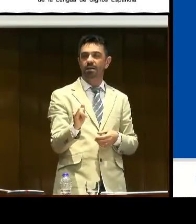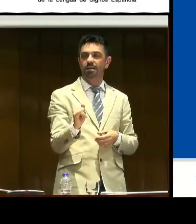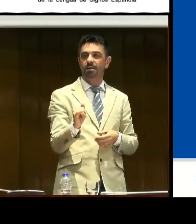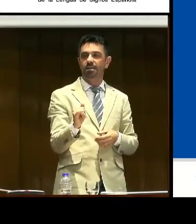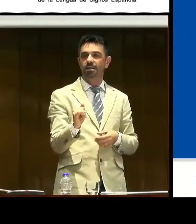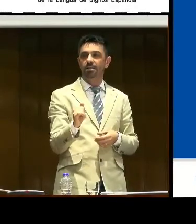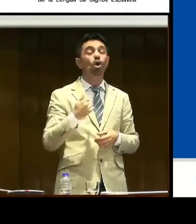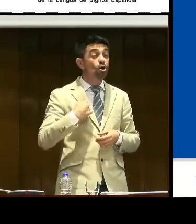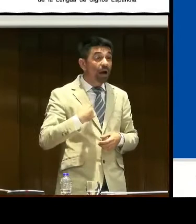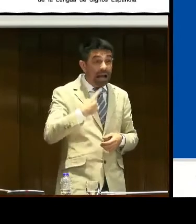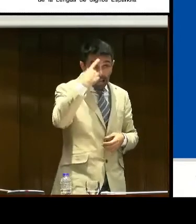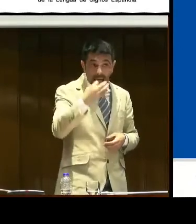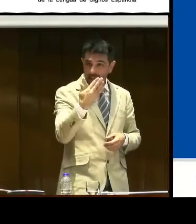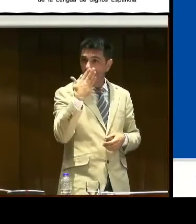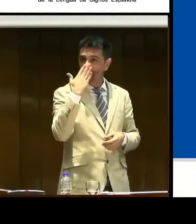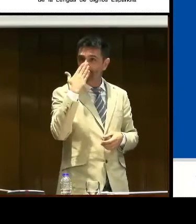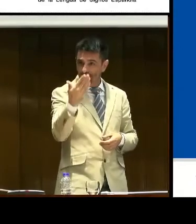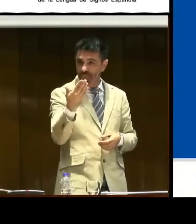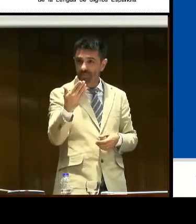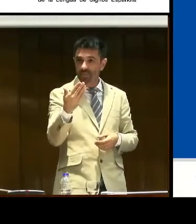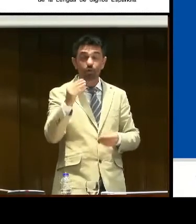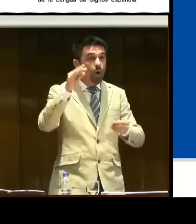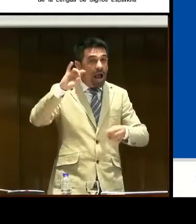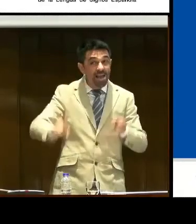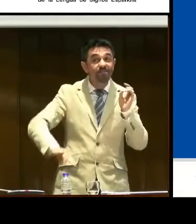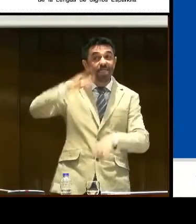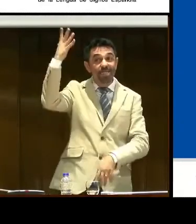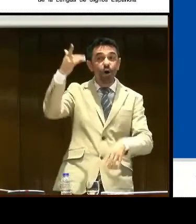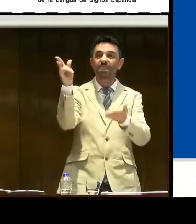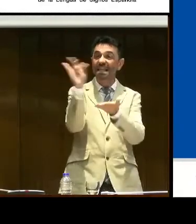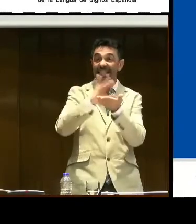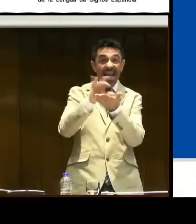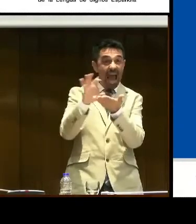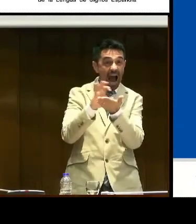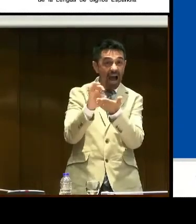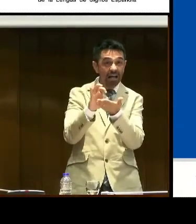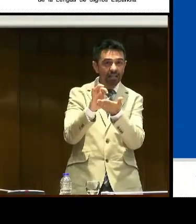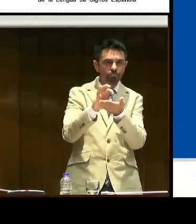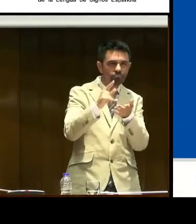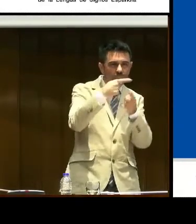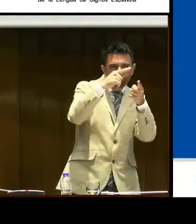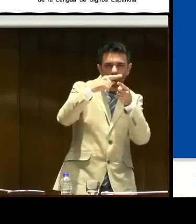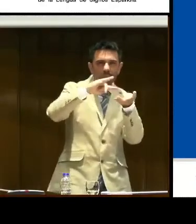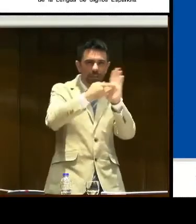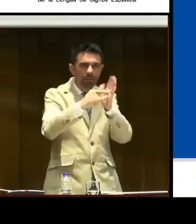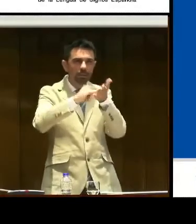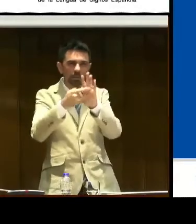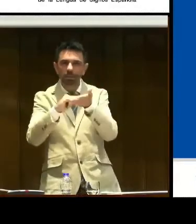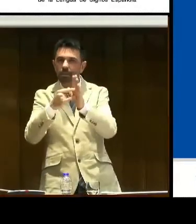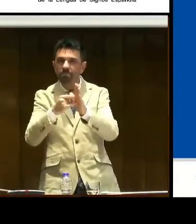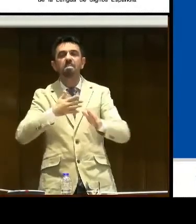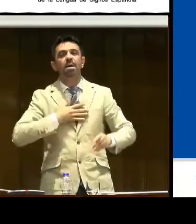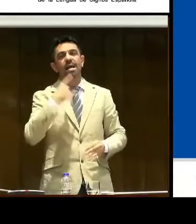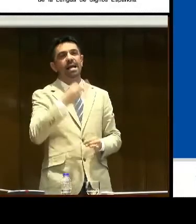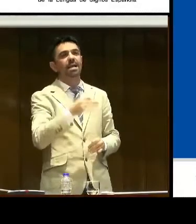del SEA, sistematizando todos sus elementos fonológicos, fue acaso el trabajo intelectual más gozoso